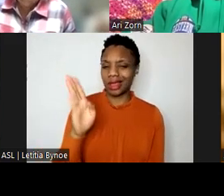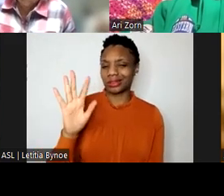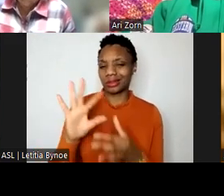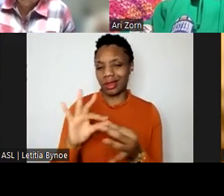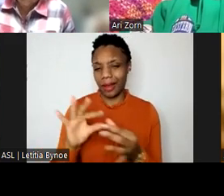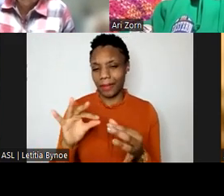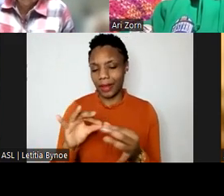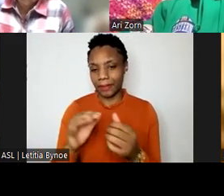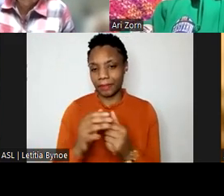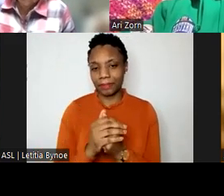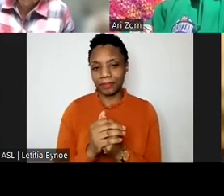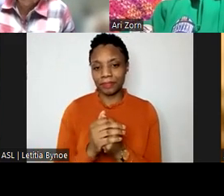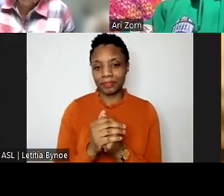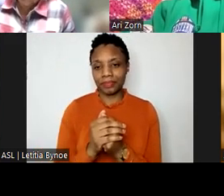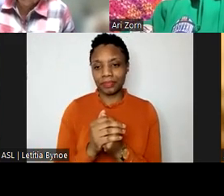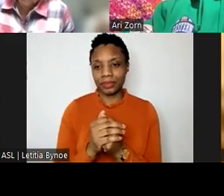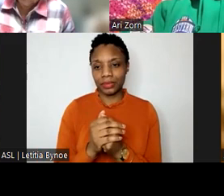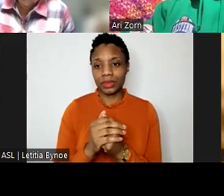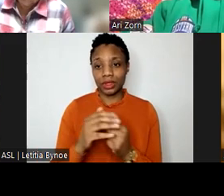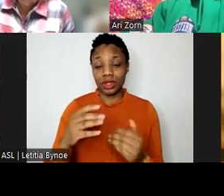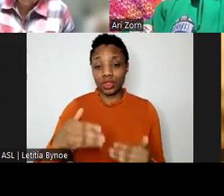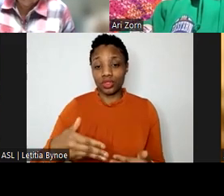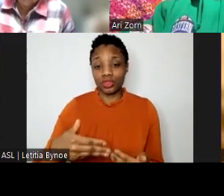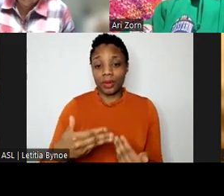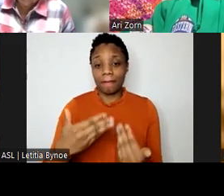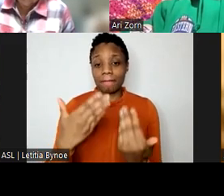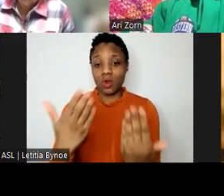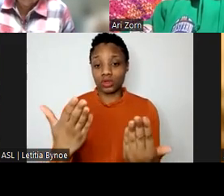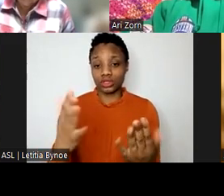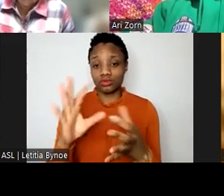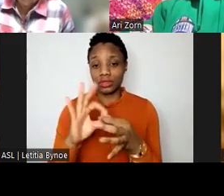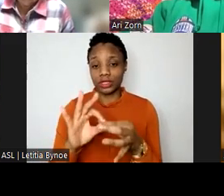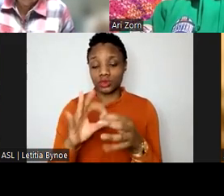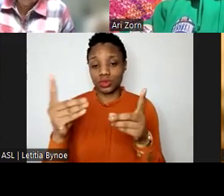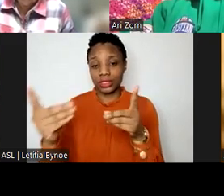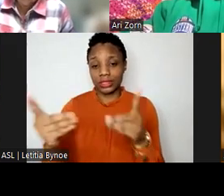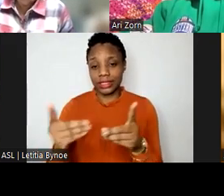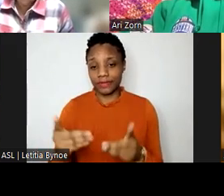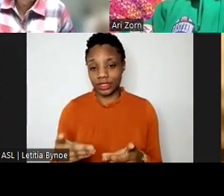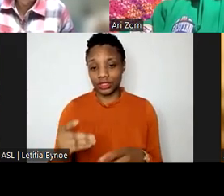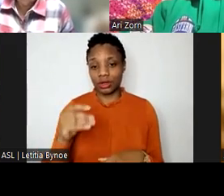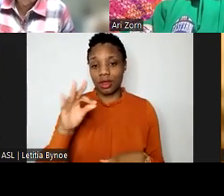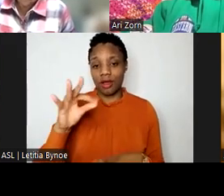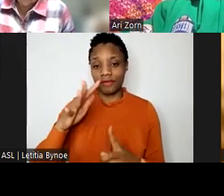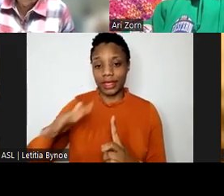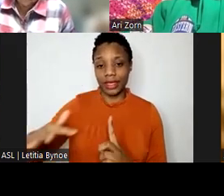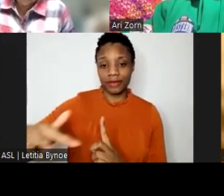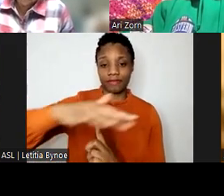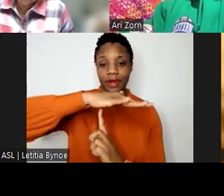definición de Justicia Ambiental de las poblaciones de Justicia ambiental ya que las